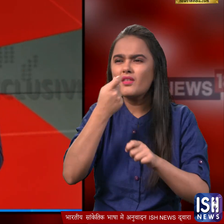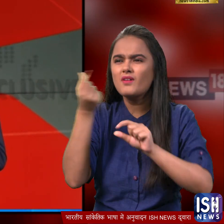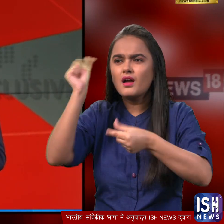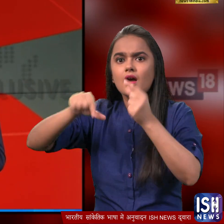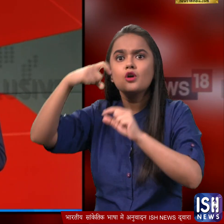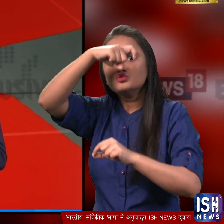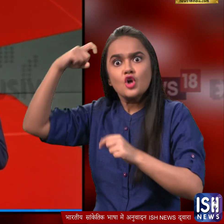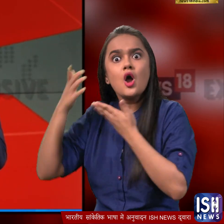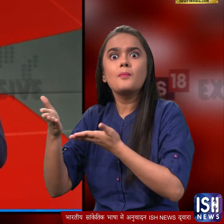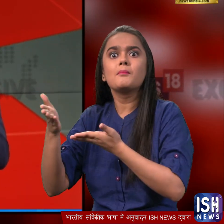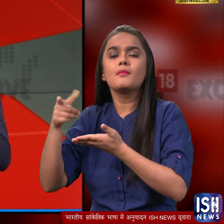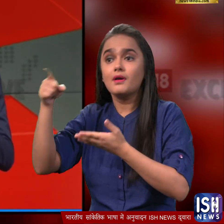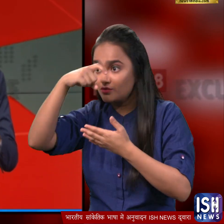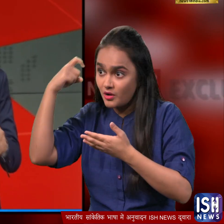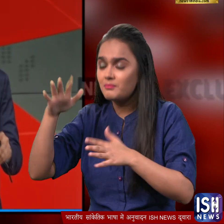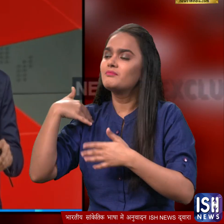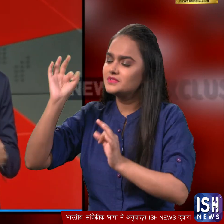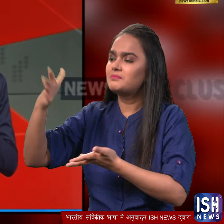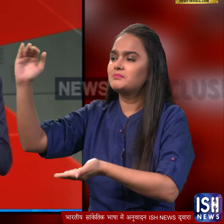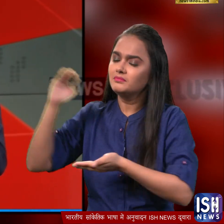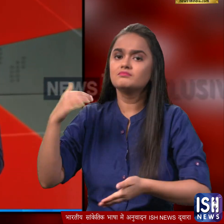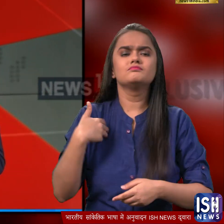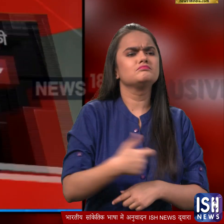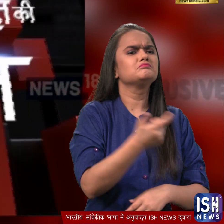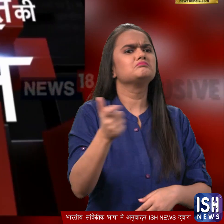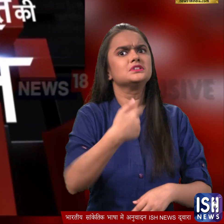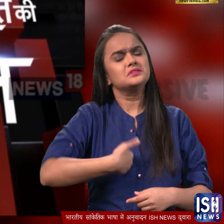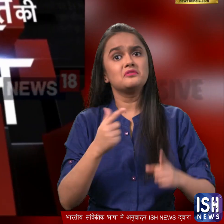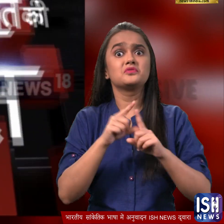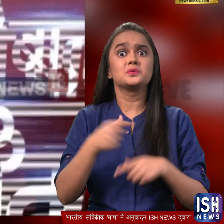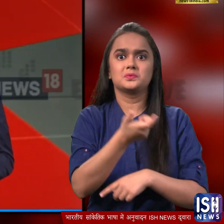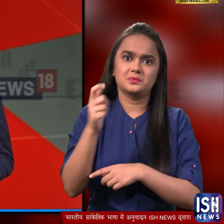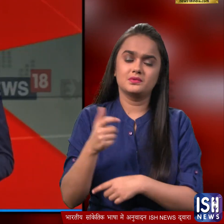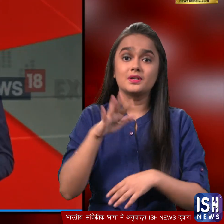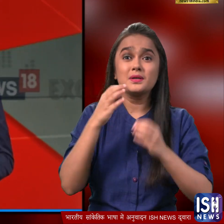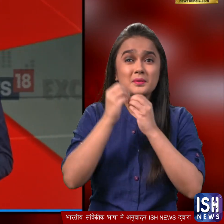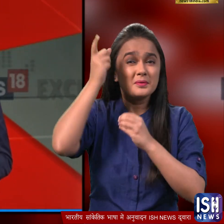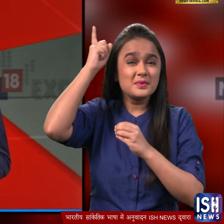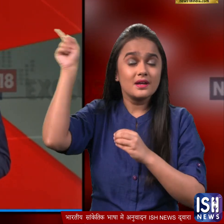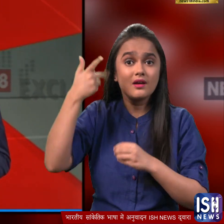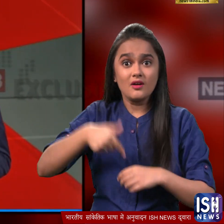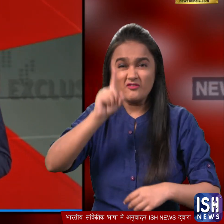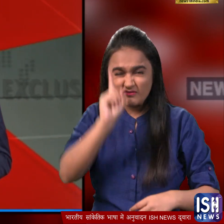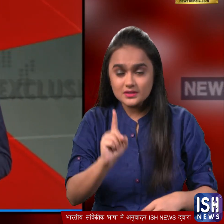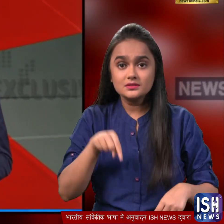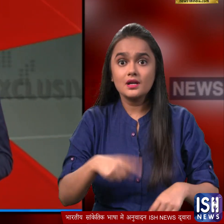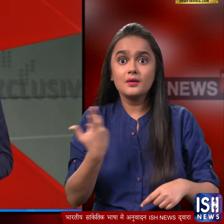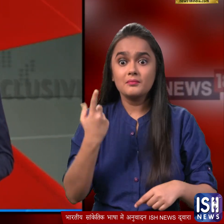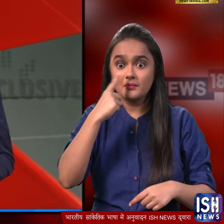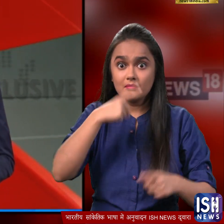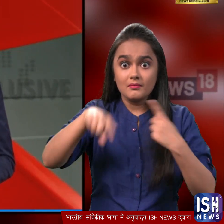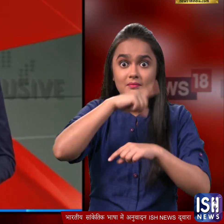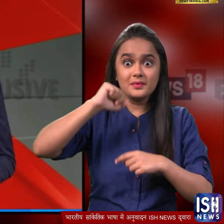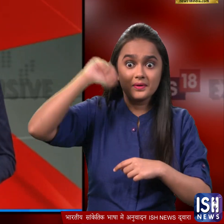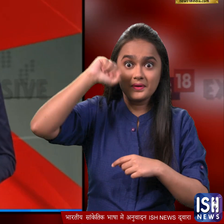और कोरोना के समय स्पाइडरमैन बनकर सफाई अभियान भी इसी आदमी ने चलाया था। बिहार में पहली बार महिला कमांडो सुरक्षा का